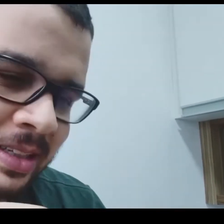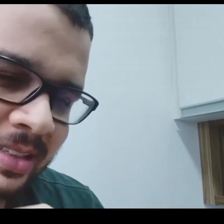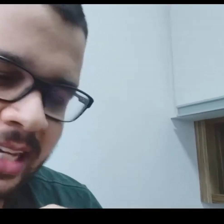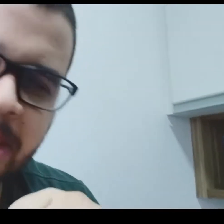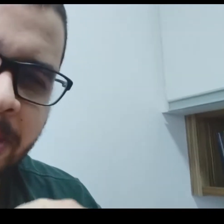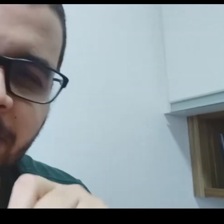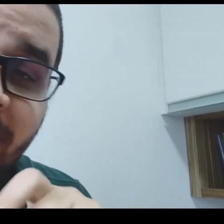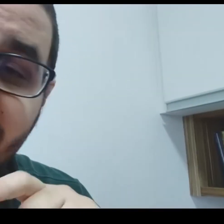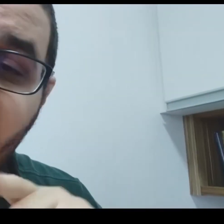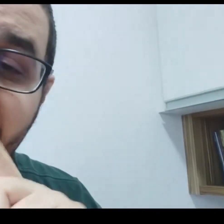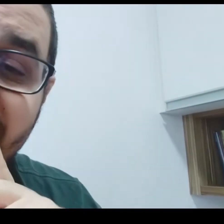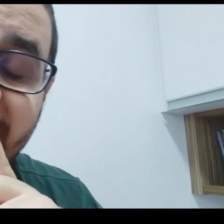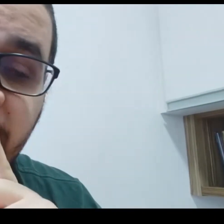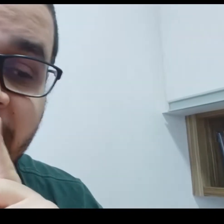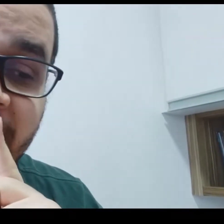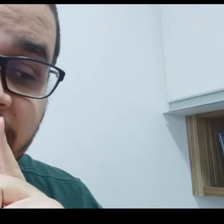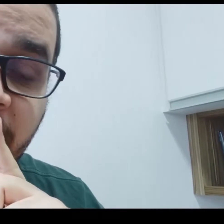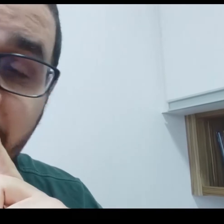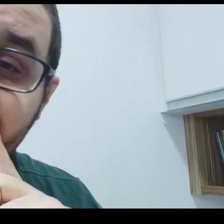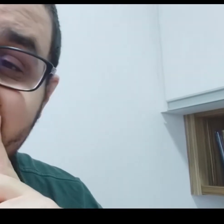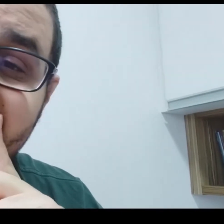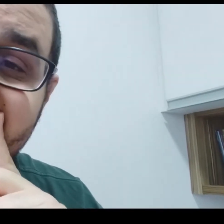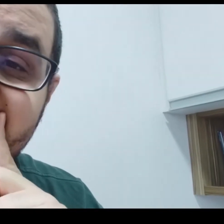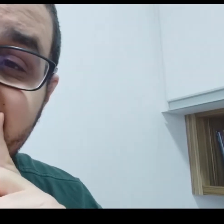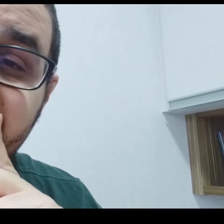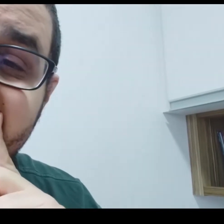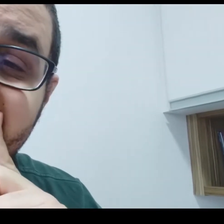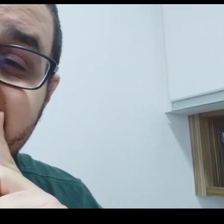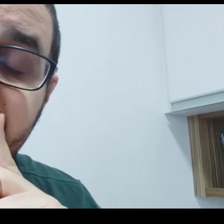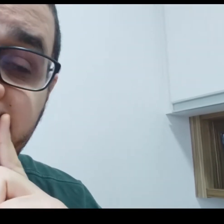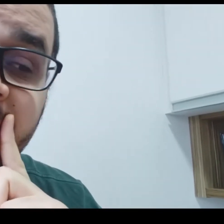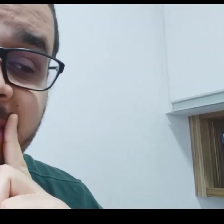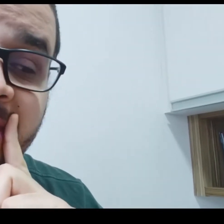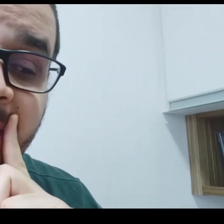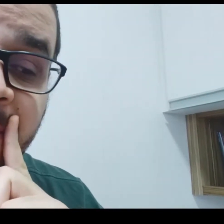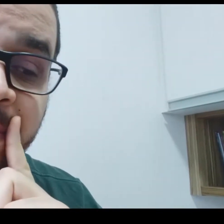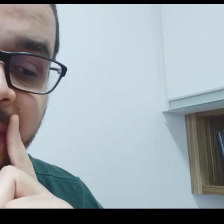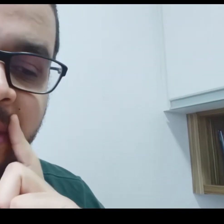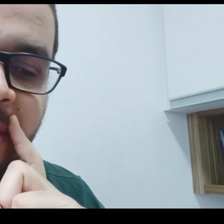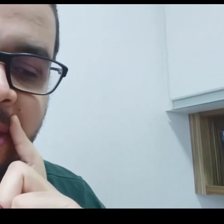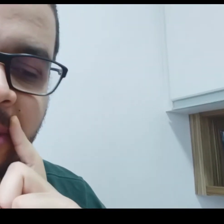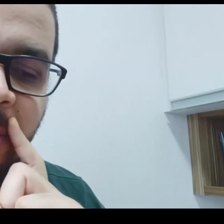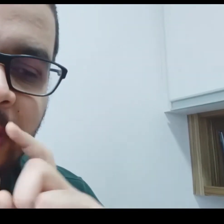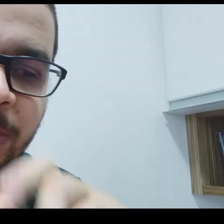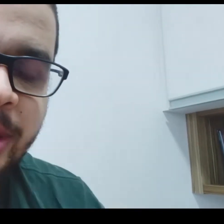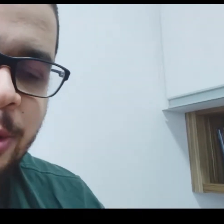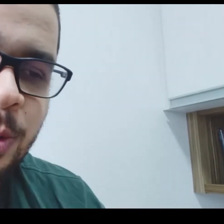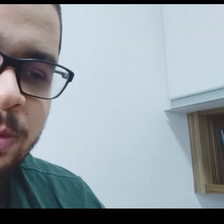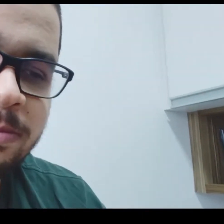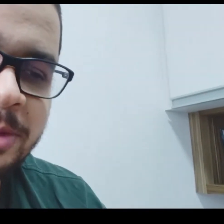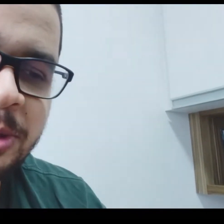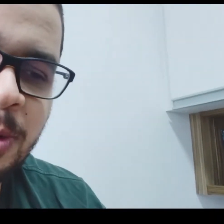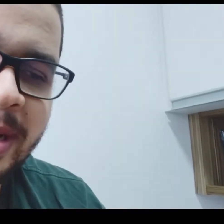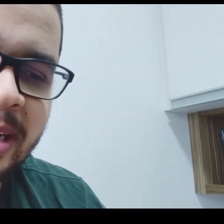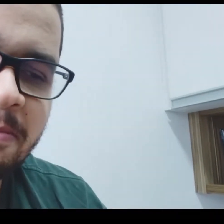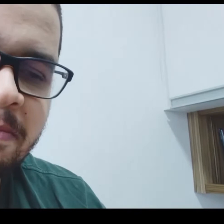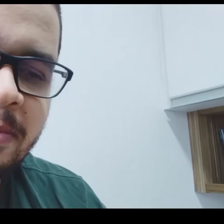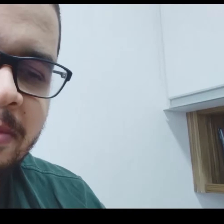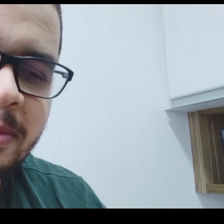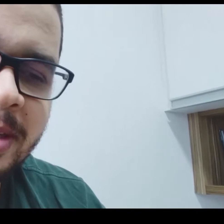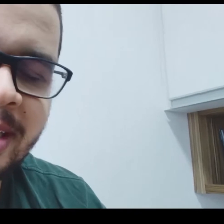Mas ainda assim, a resposta que eu queria não apareceu, mas ela veio aparecer cerca de 2 anos depois, 2 anos e meio, quando eu